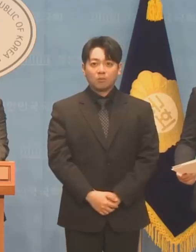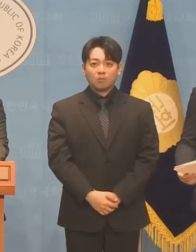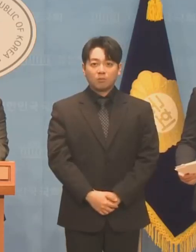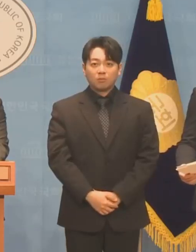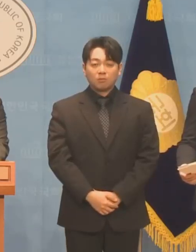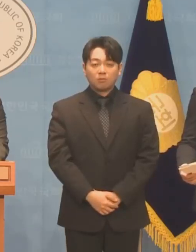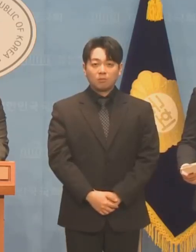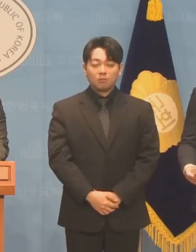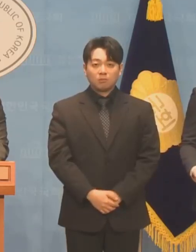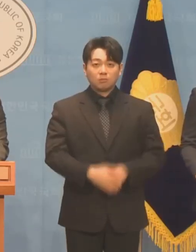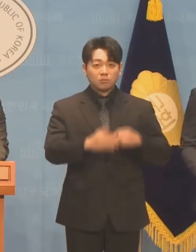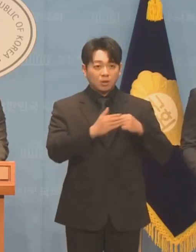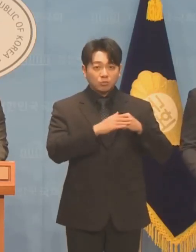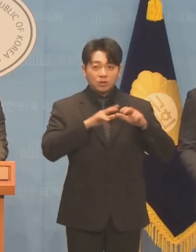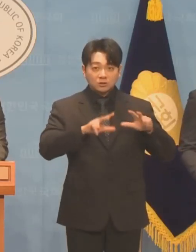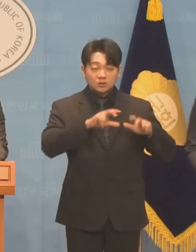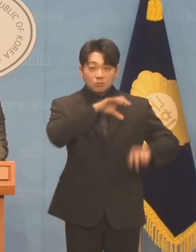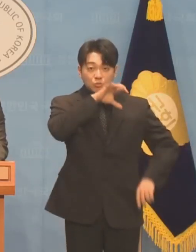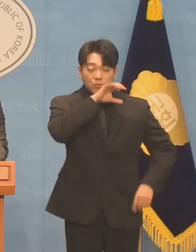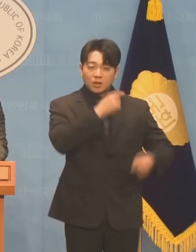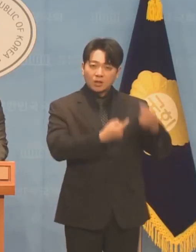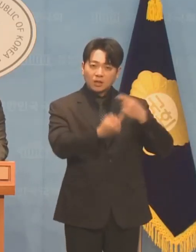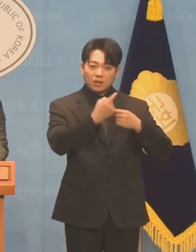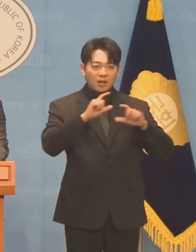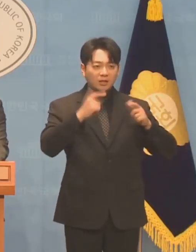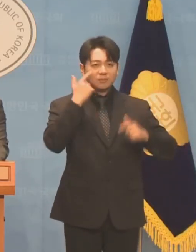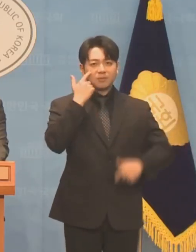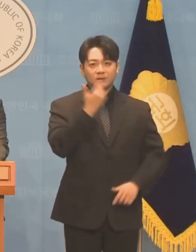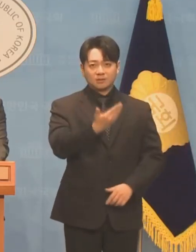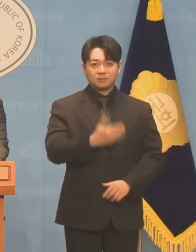반발하는 이유가 무엇입니까?